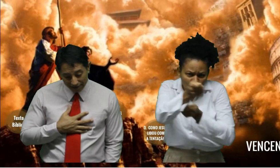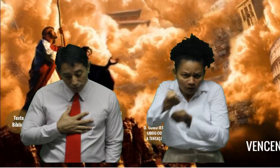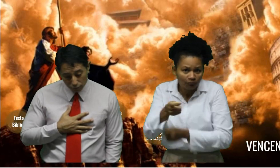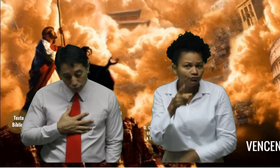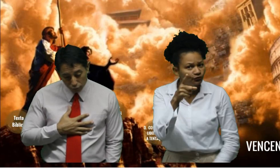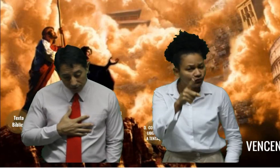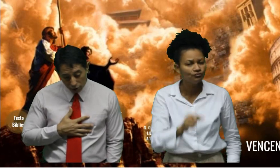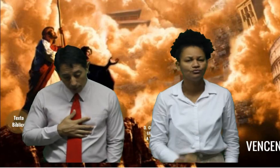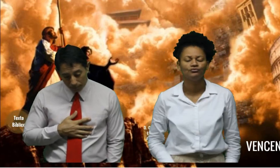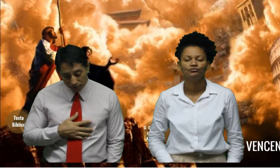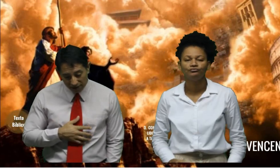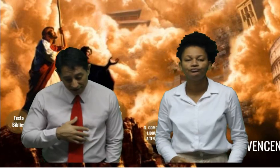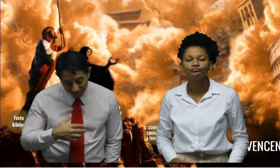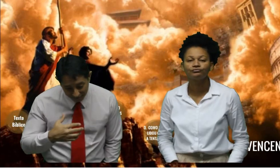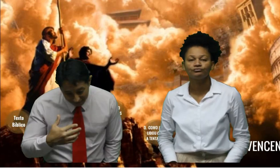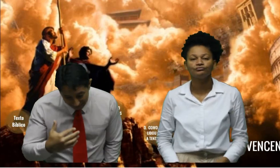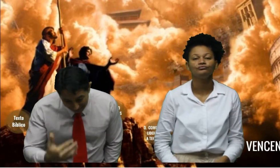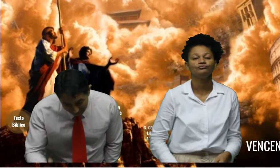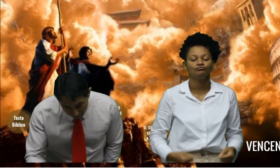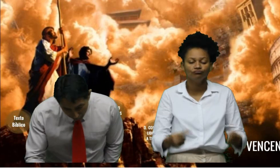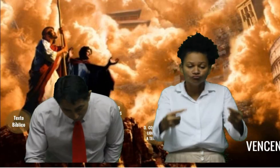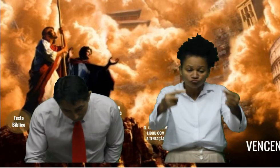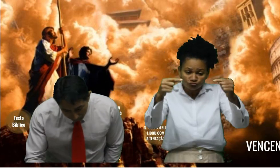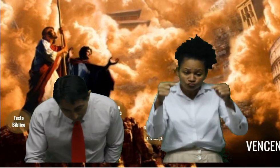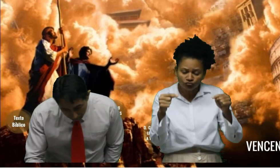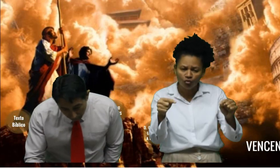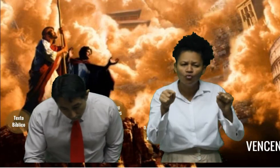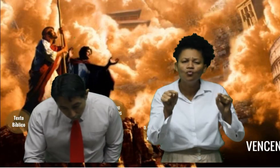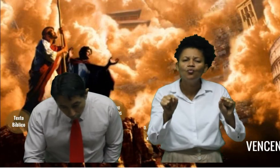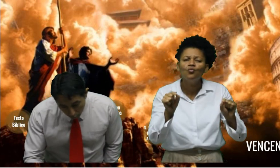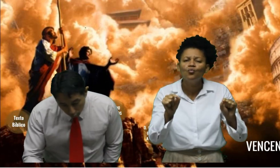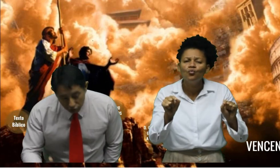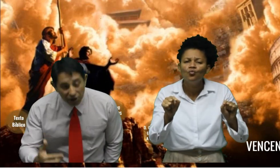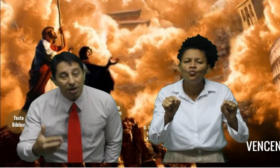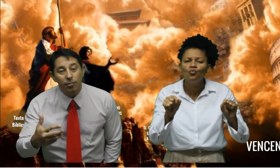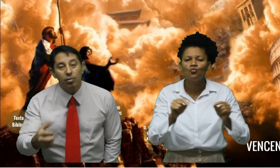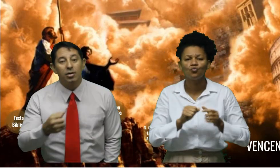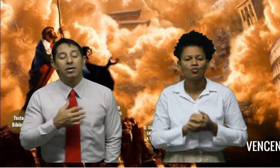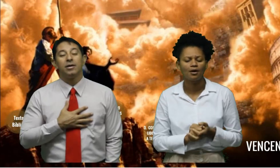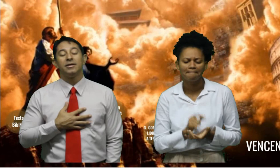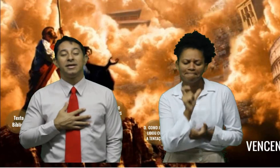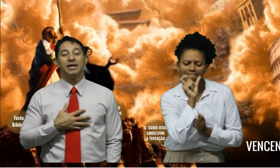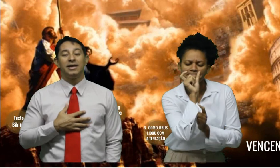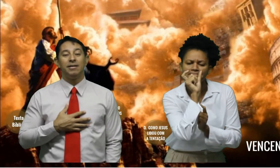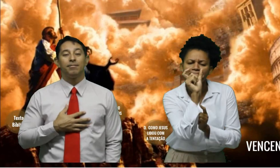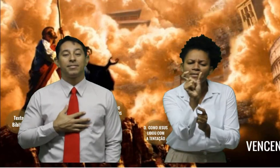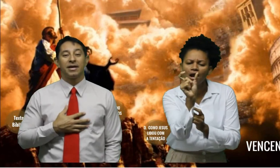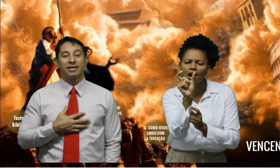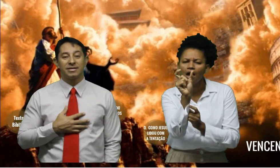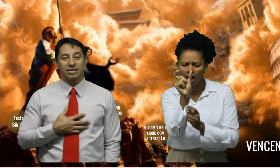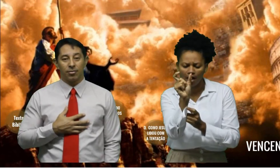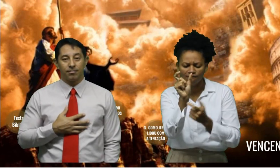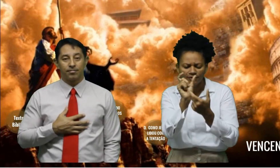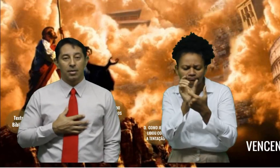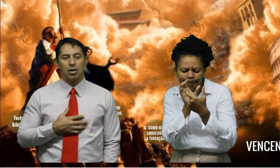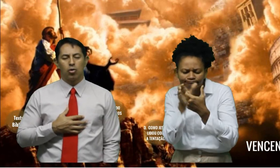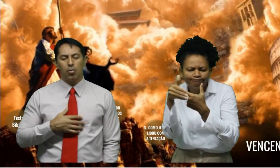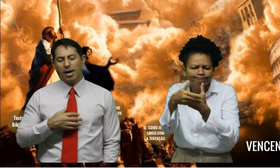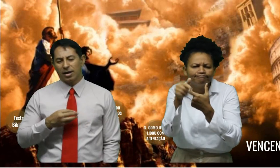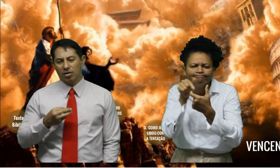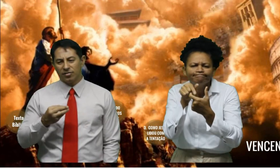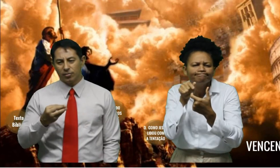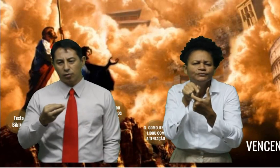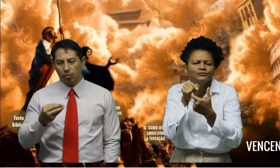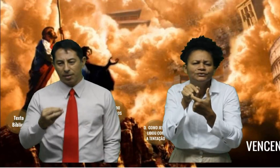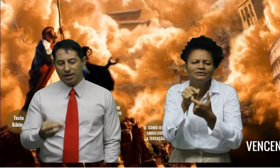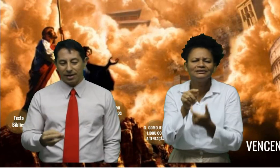estudar aqui o subtópico definindo o termo de tentação. Como